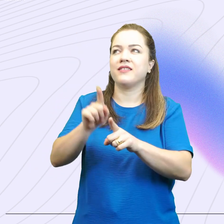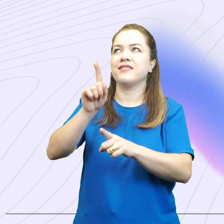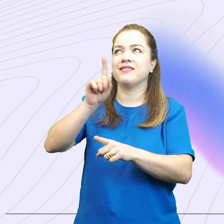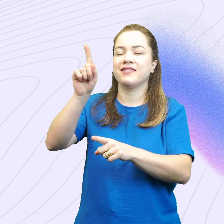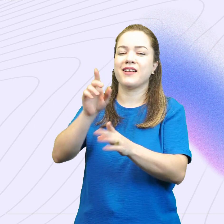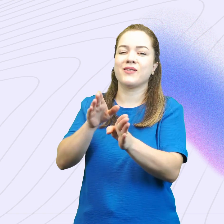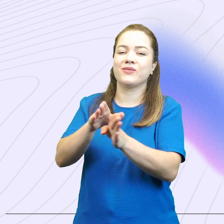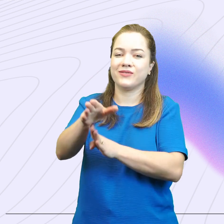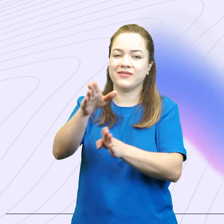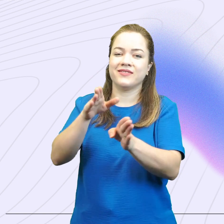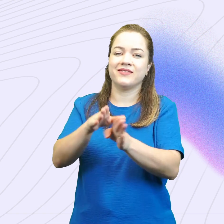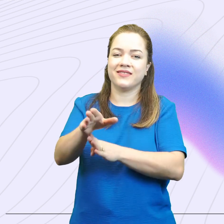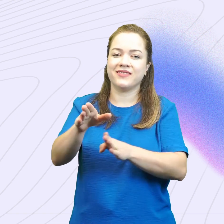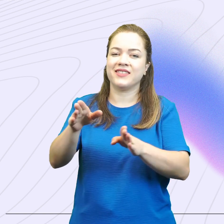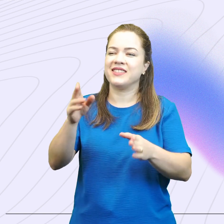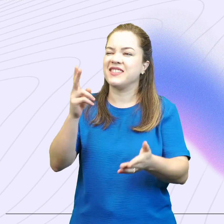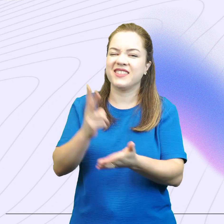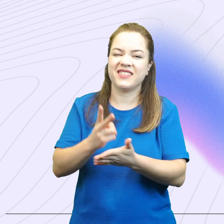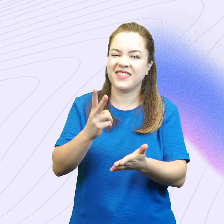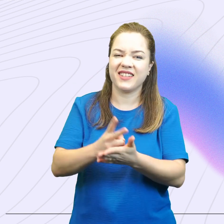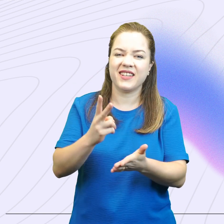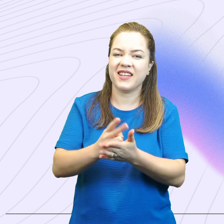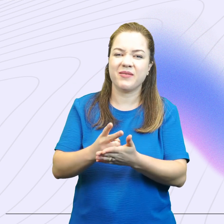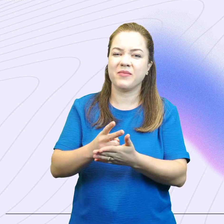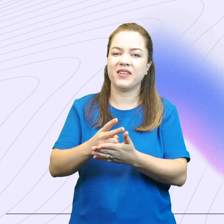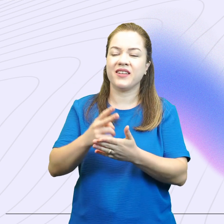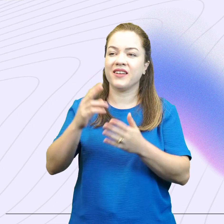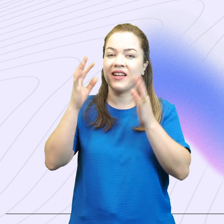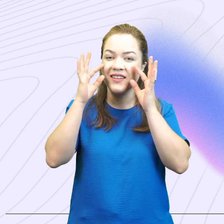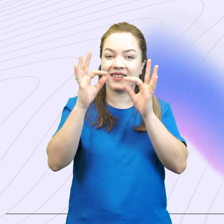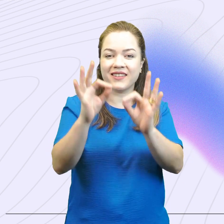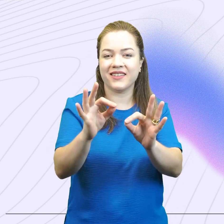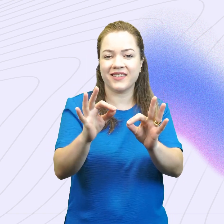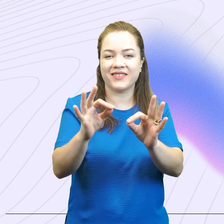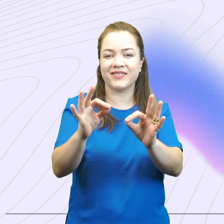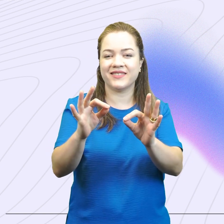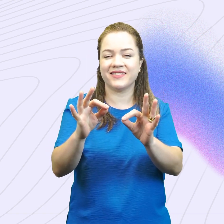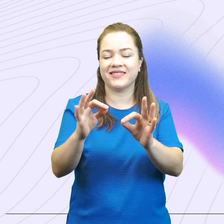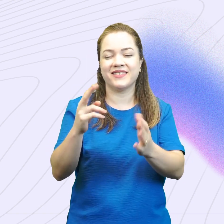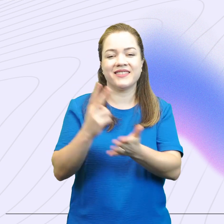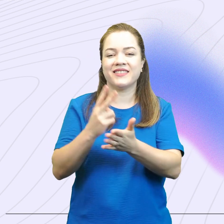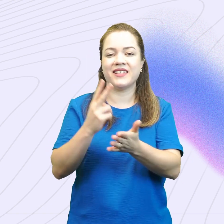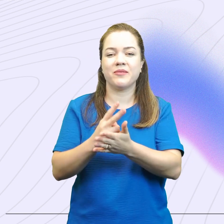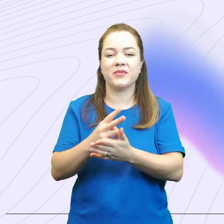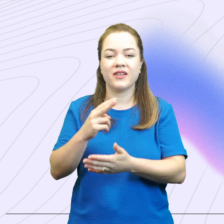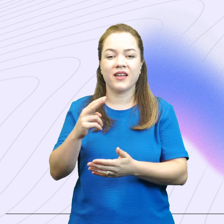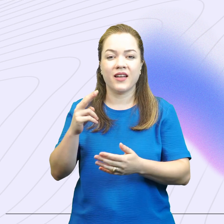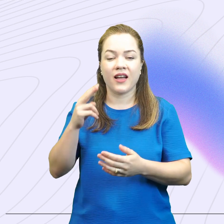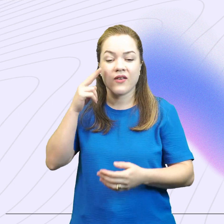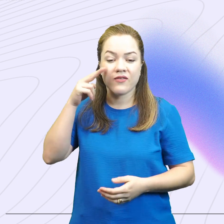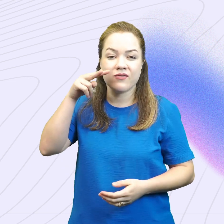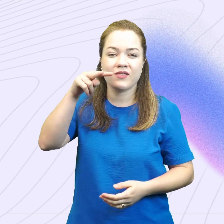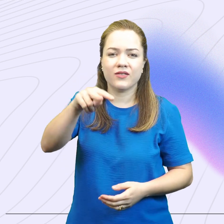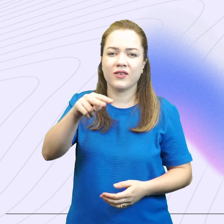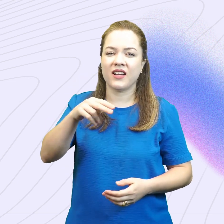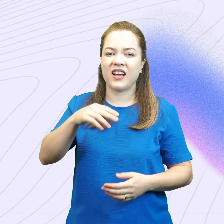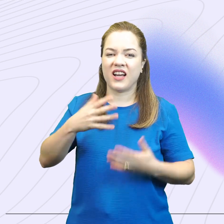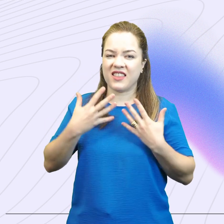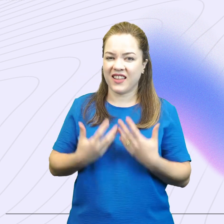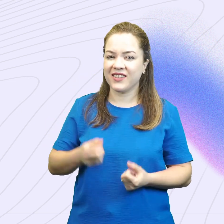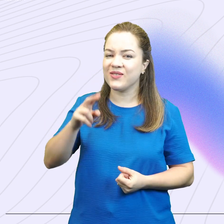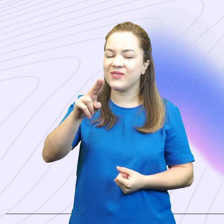Tem um conselheiro que está sempre disponível, tem um conselheiro que está sempre online, tem um conselheiro que nunca está